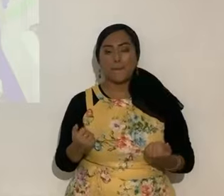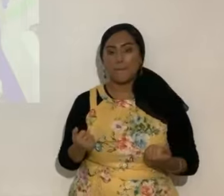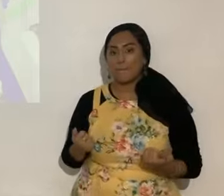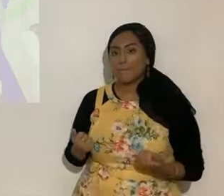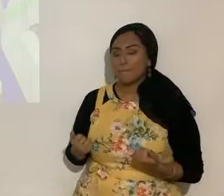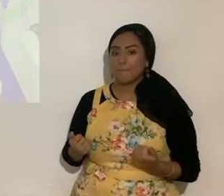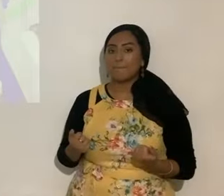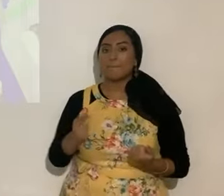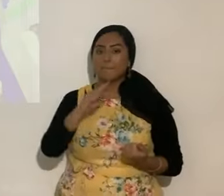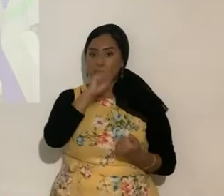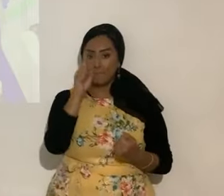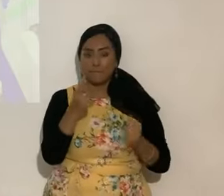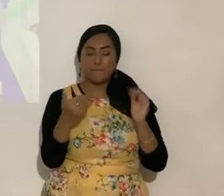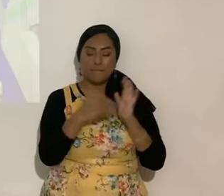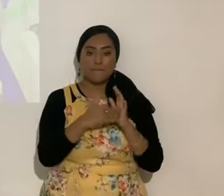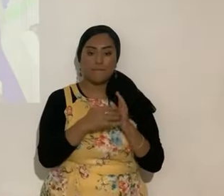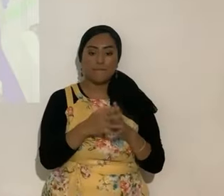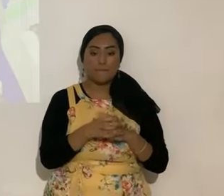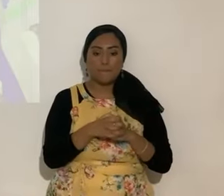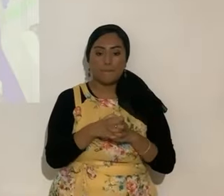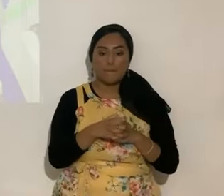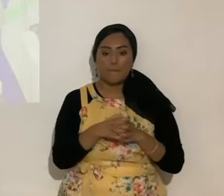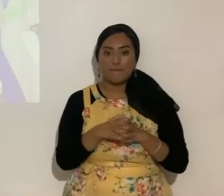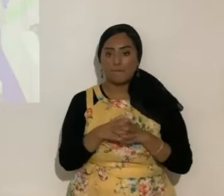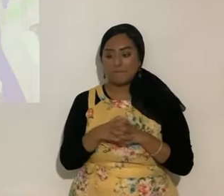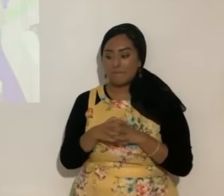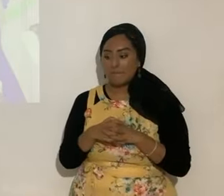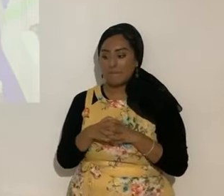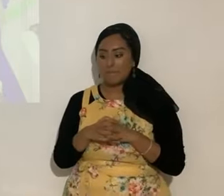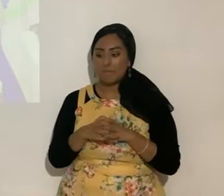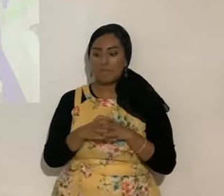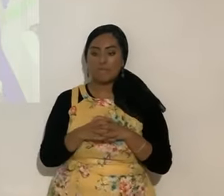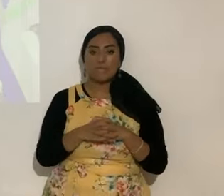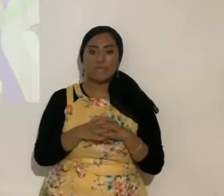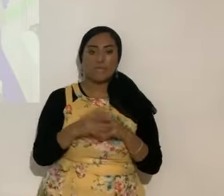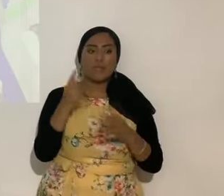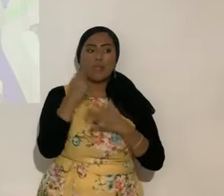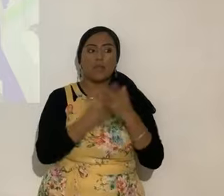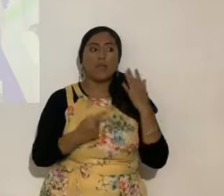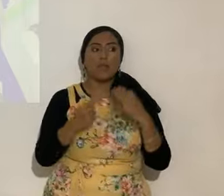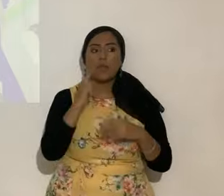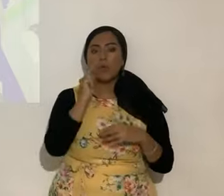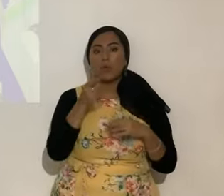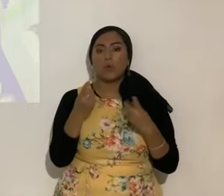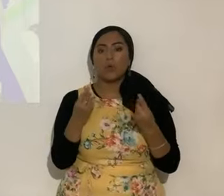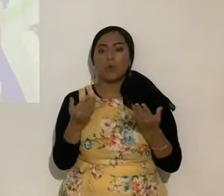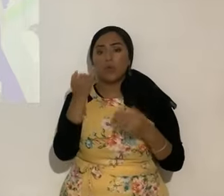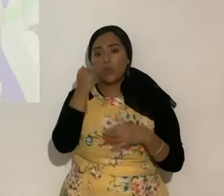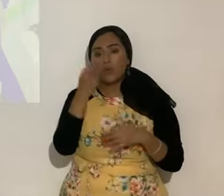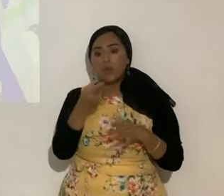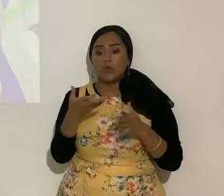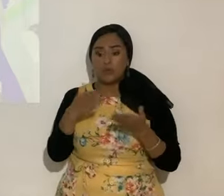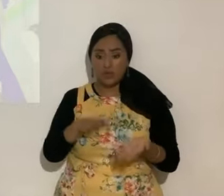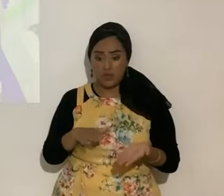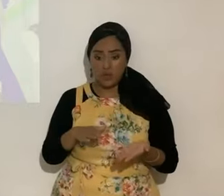Voy a hacer la pregunta, ahorita voy a llegar, no nos precipitemos, ¿qué harías, si hubieras muerto,